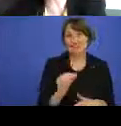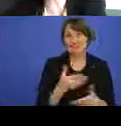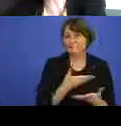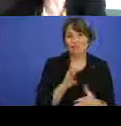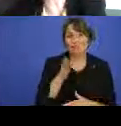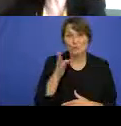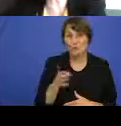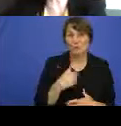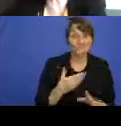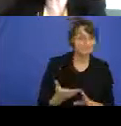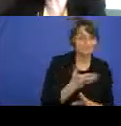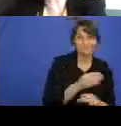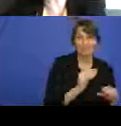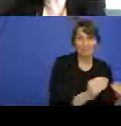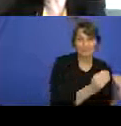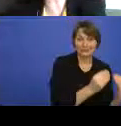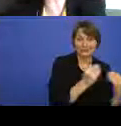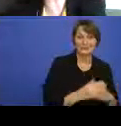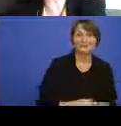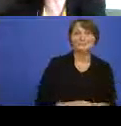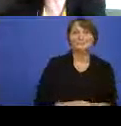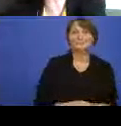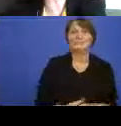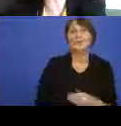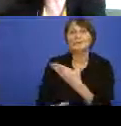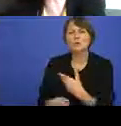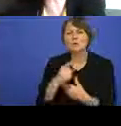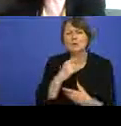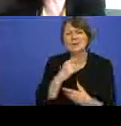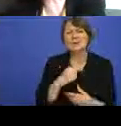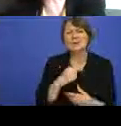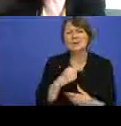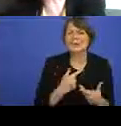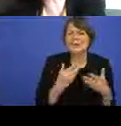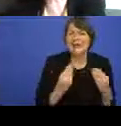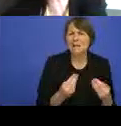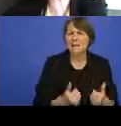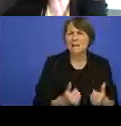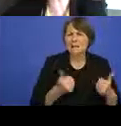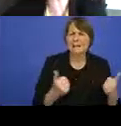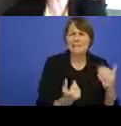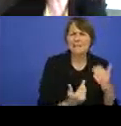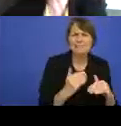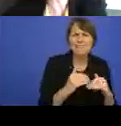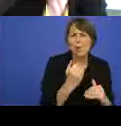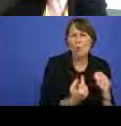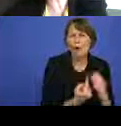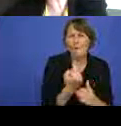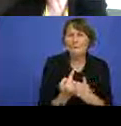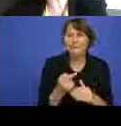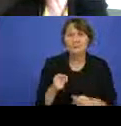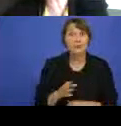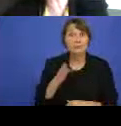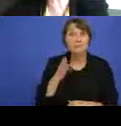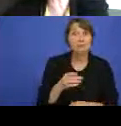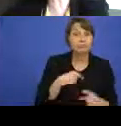L'éducation à la petite enfance a des bénéfices très importants pour le reste de la vie. Ce sont des occasions de développer des